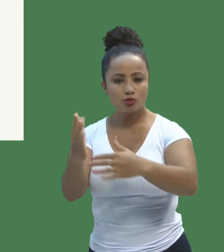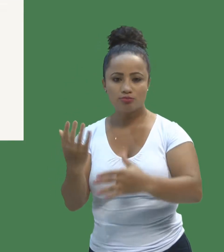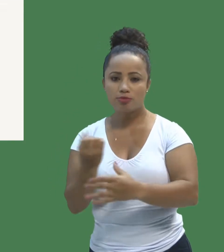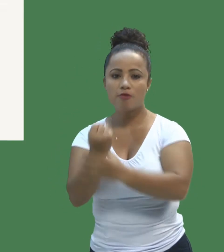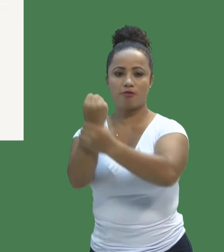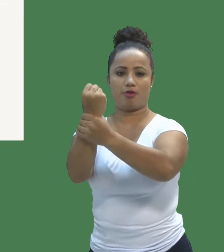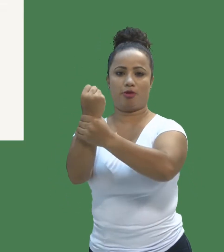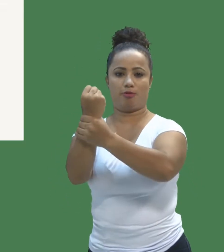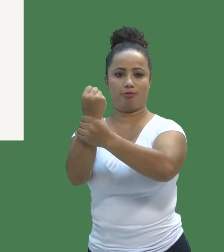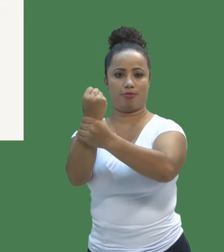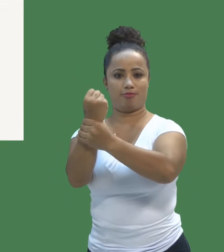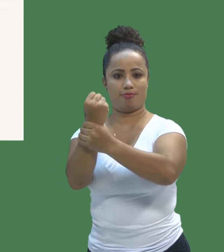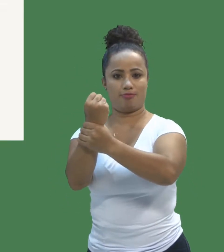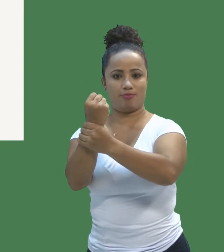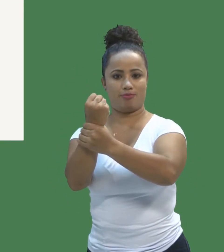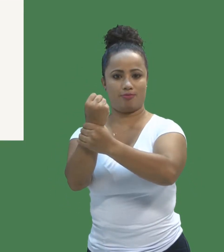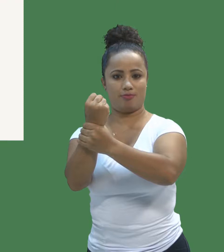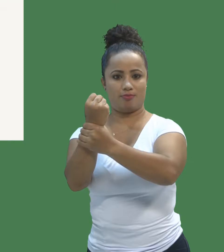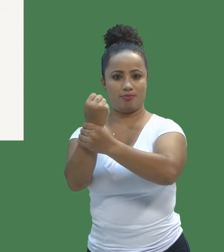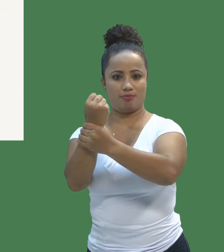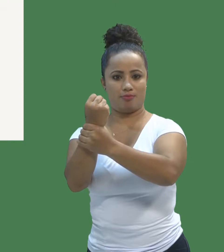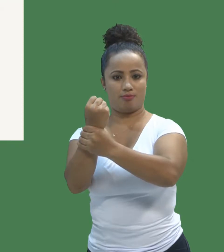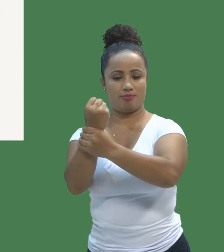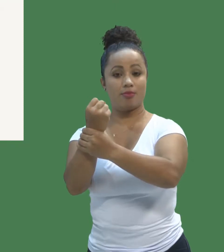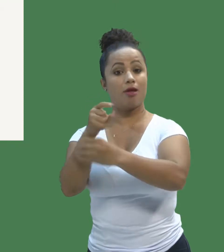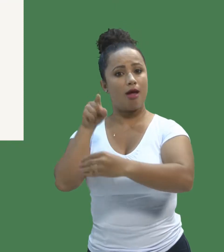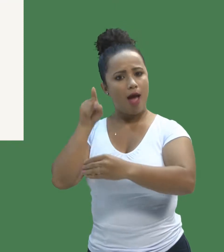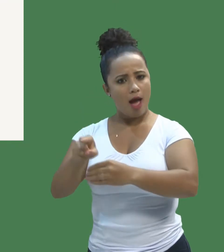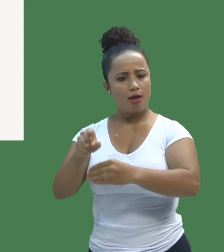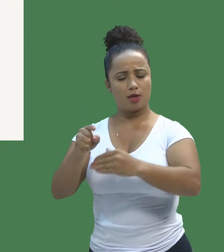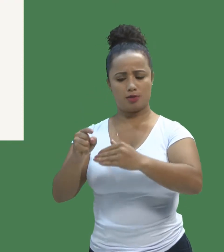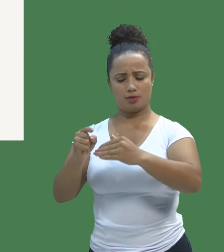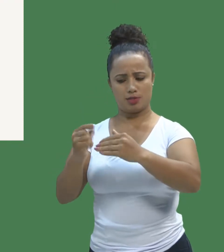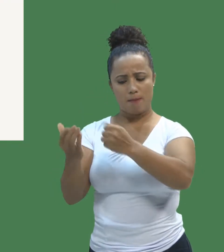fundamentos, a base.